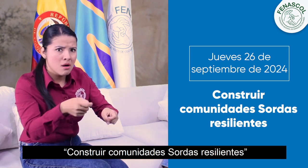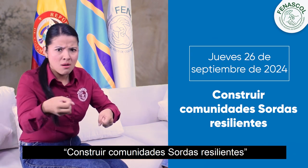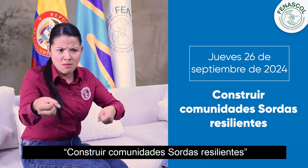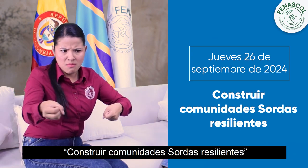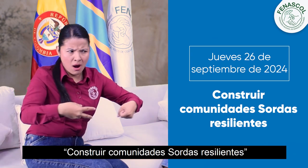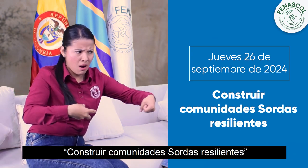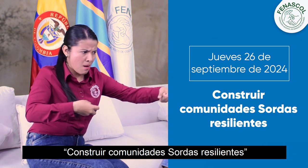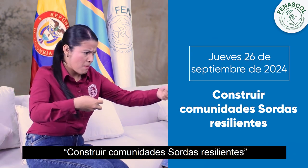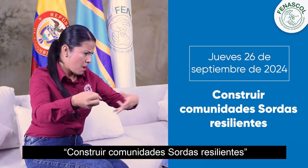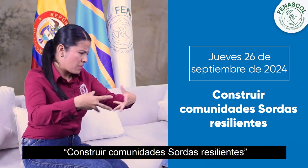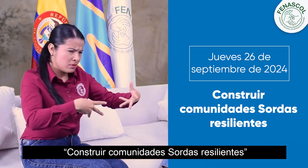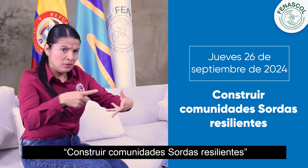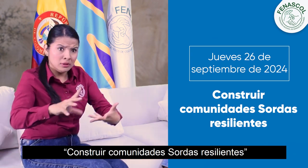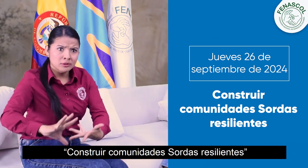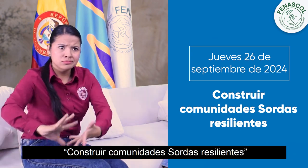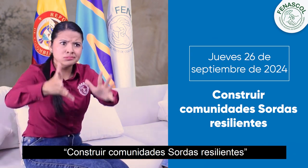comunidades sordas resilientes.